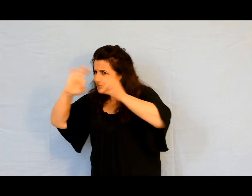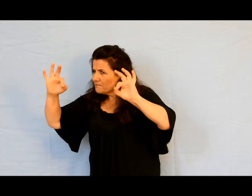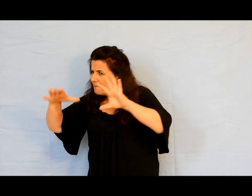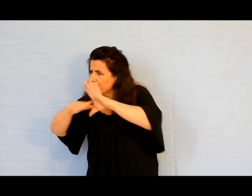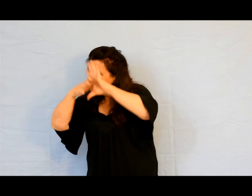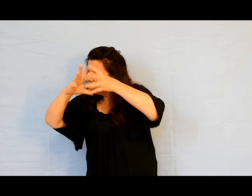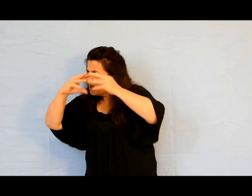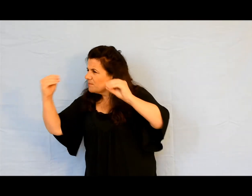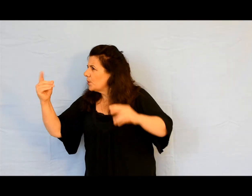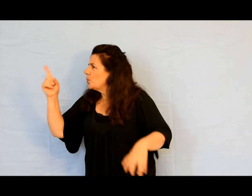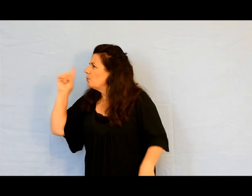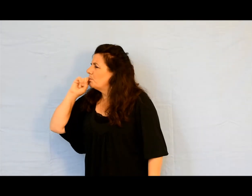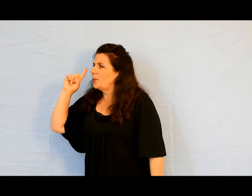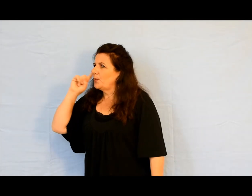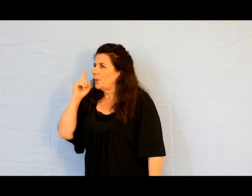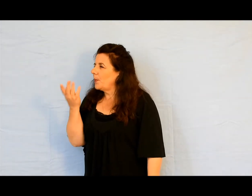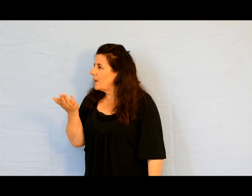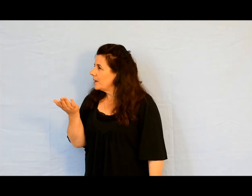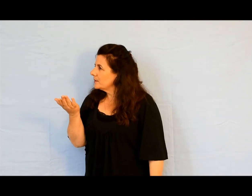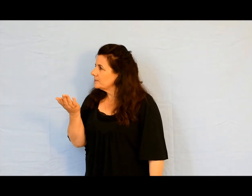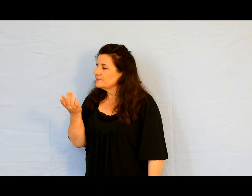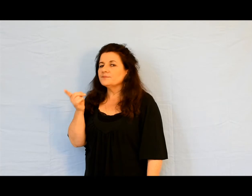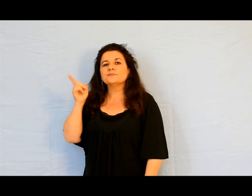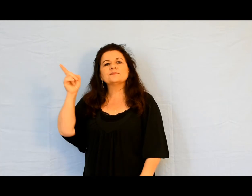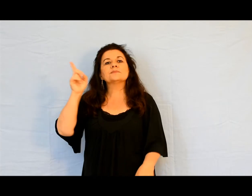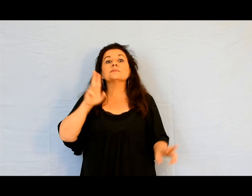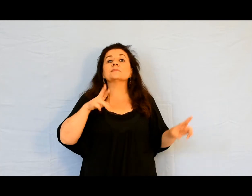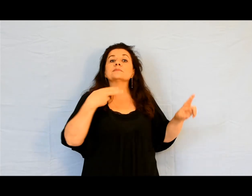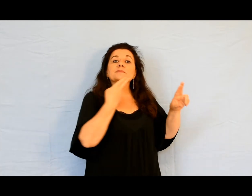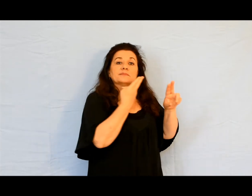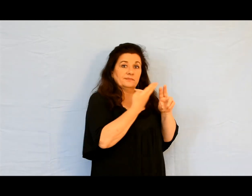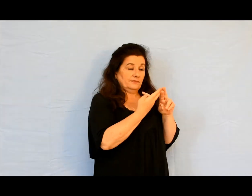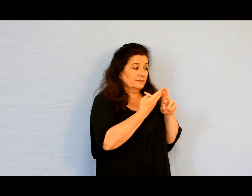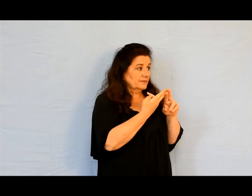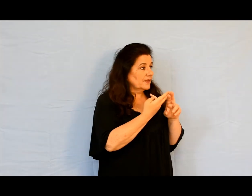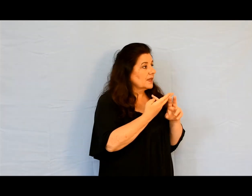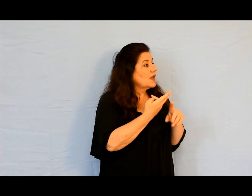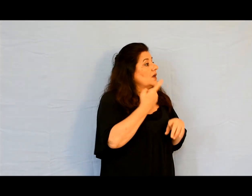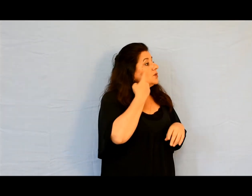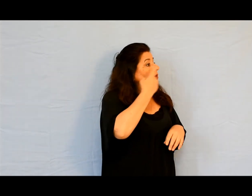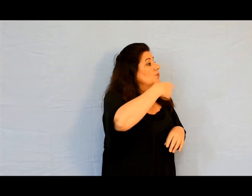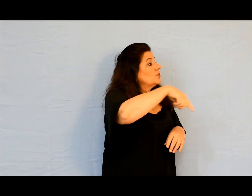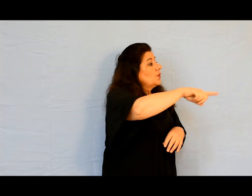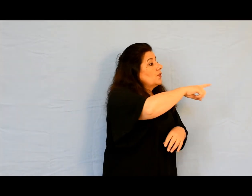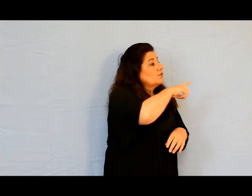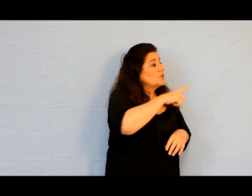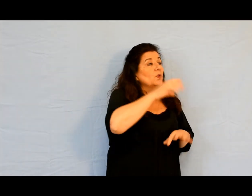Il leur répondit : « À vous il a été donné de connaître les mystères du royaume des